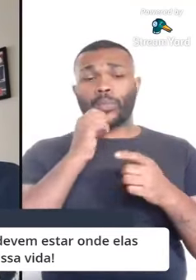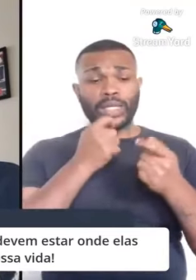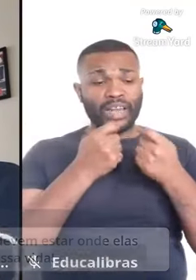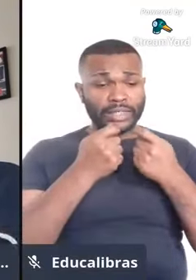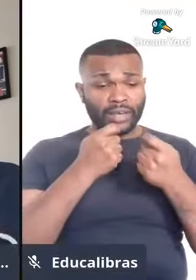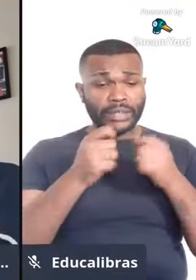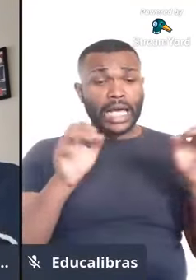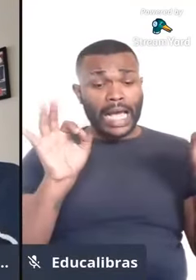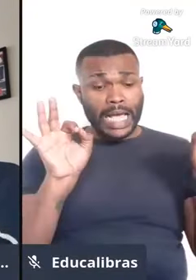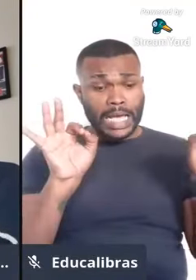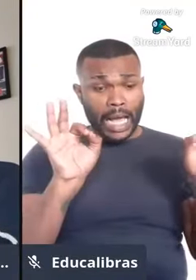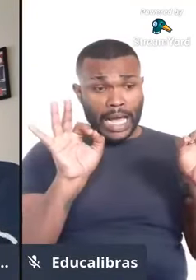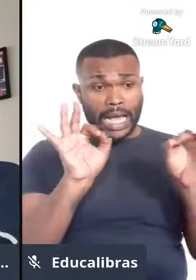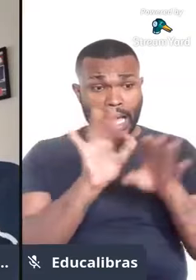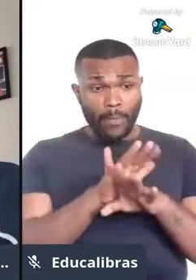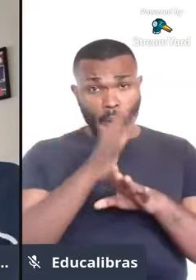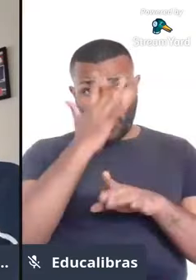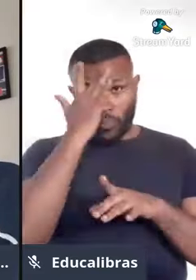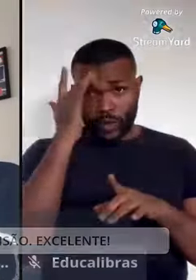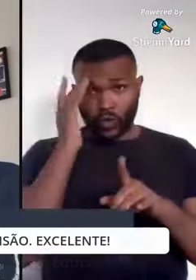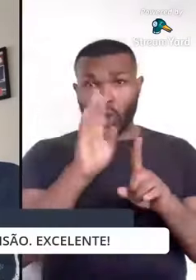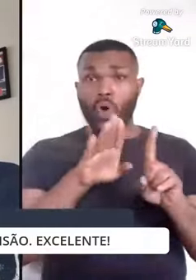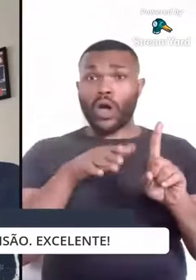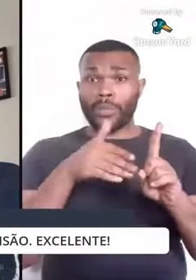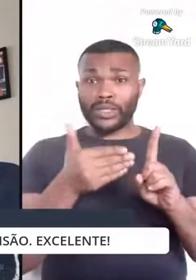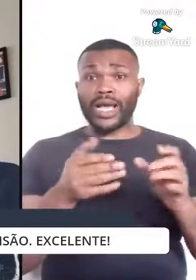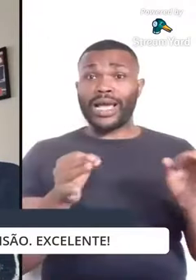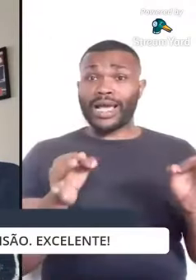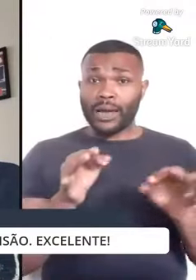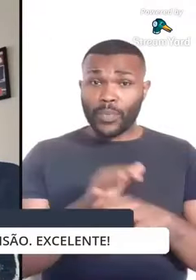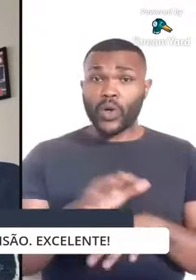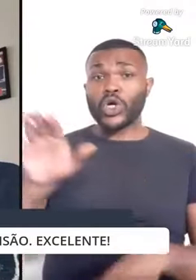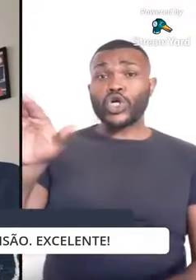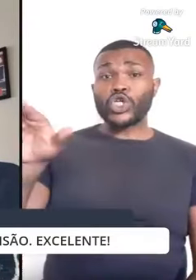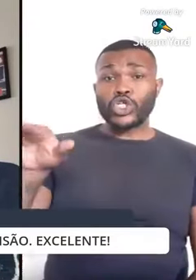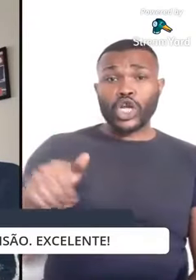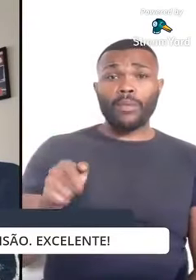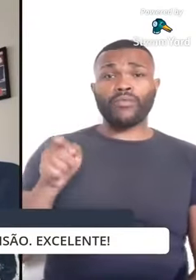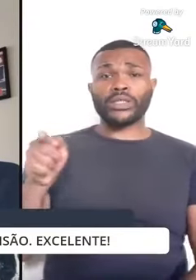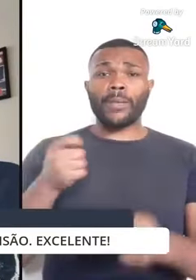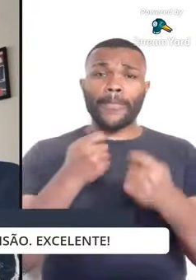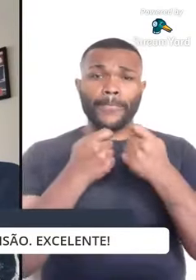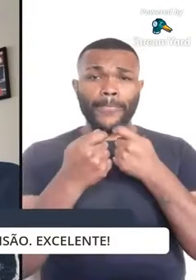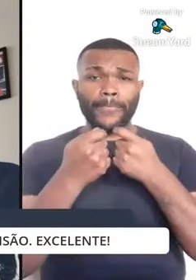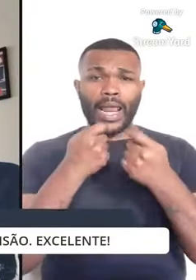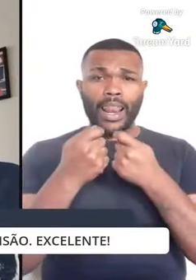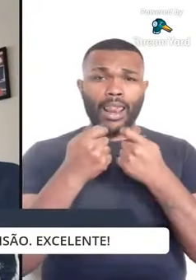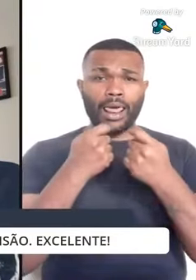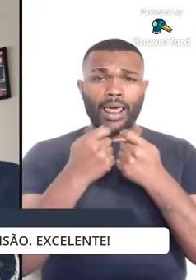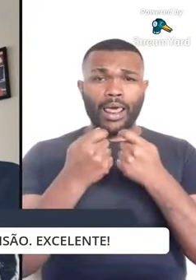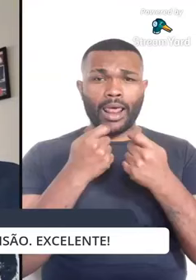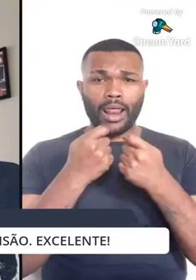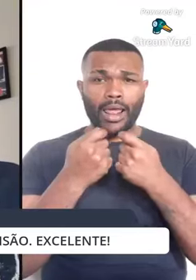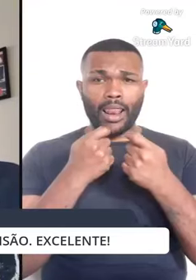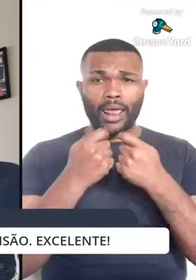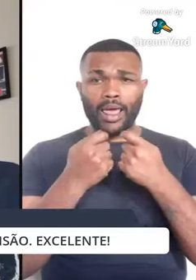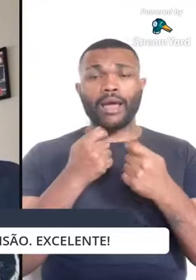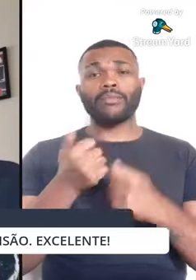todos os homenageados, a gente faz mais um bate-papo, meio como um wrap-up, como uma avaliação de